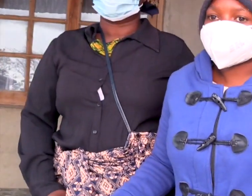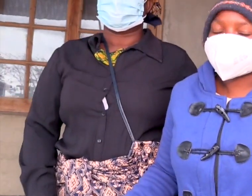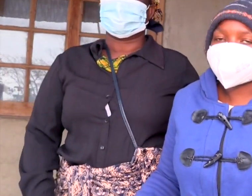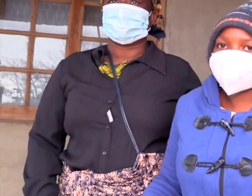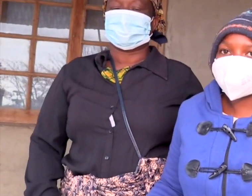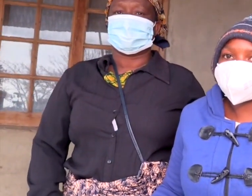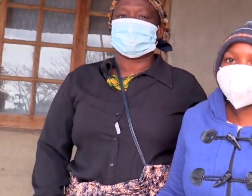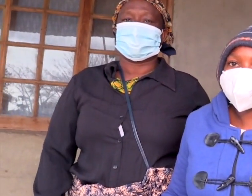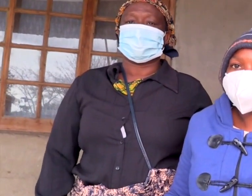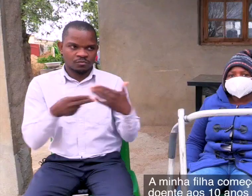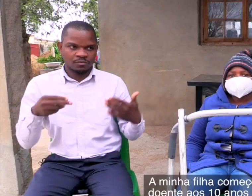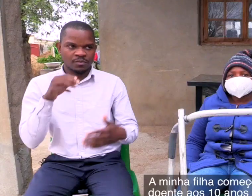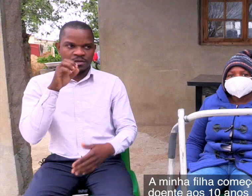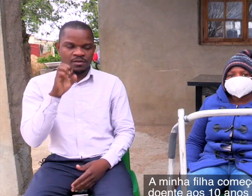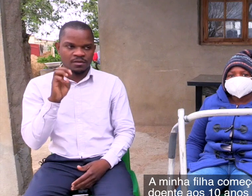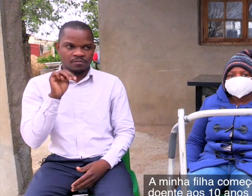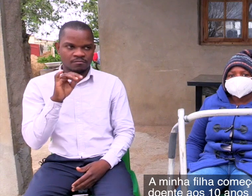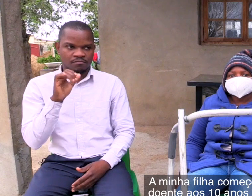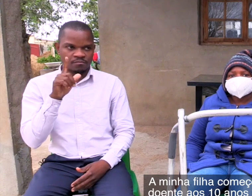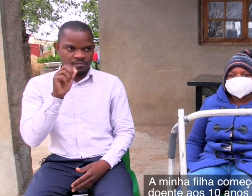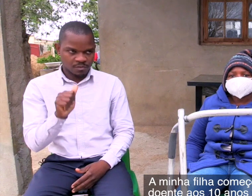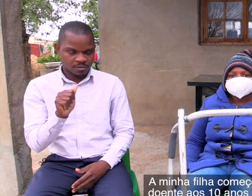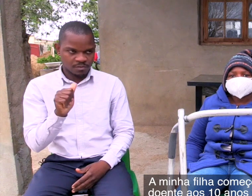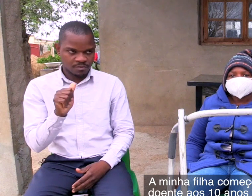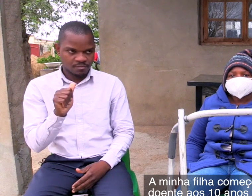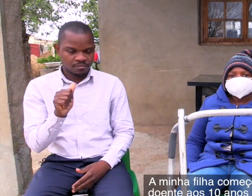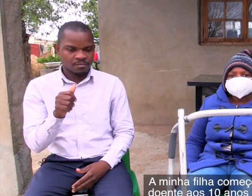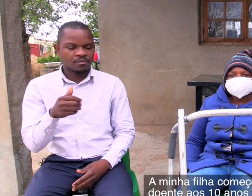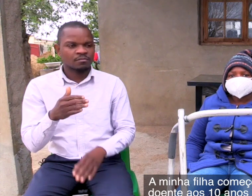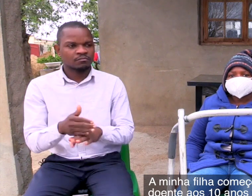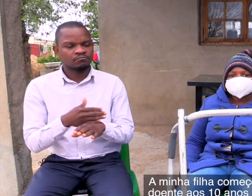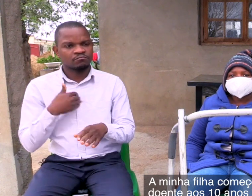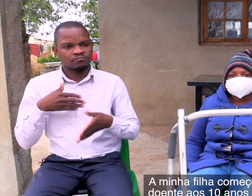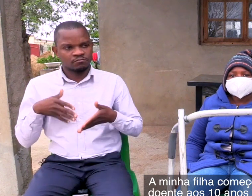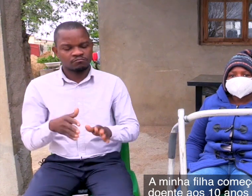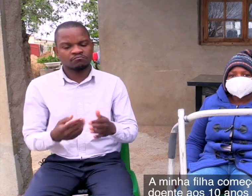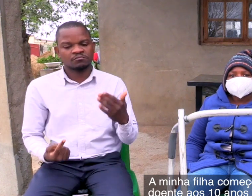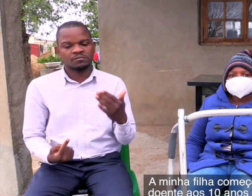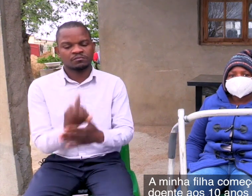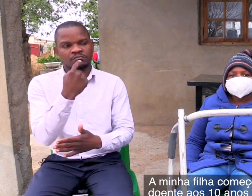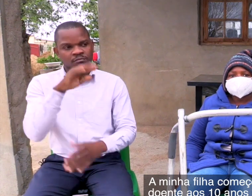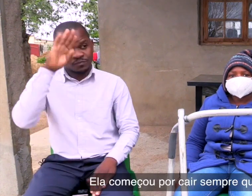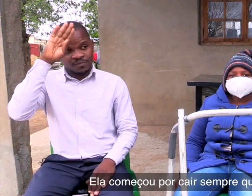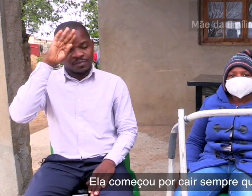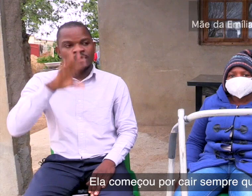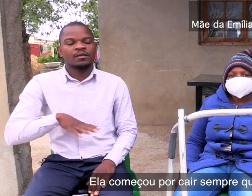Música A minha vida começou a ficar doente quando tinha dejanos.